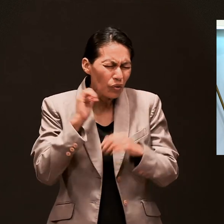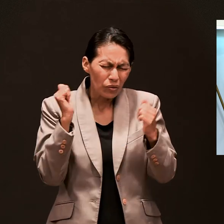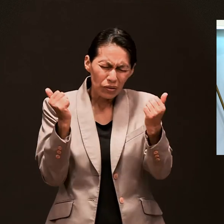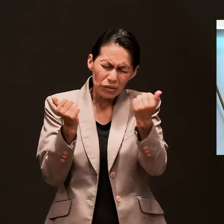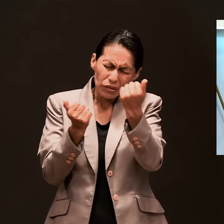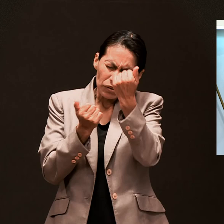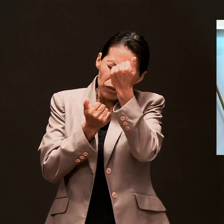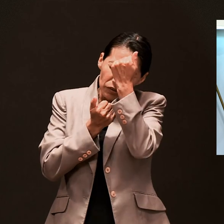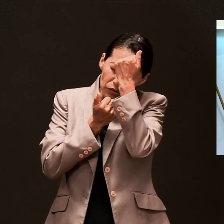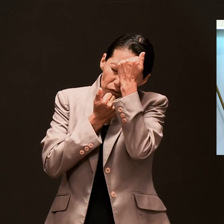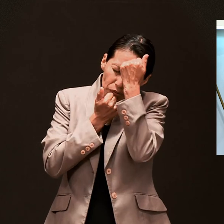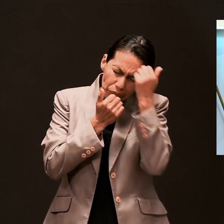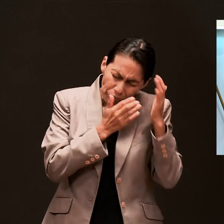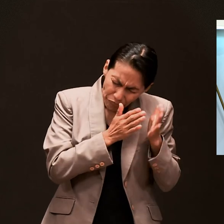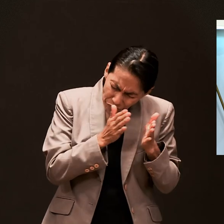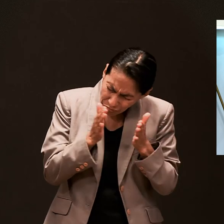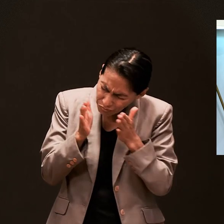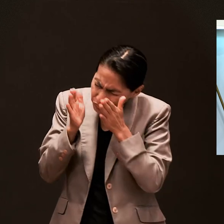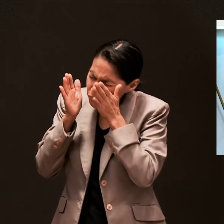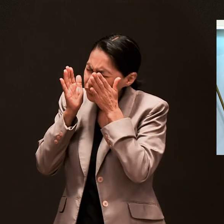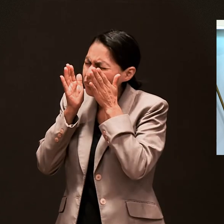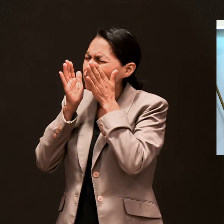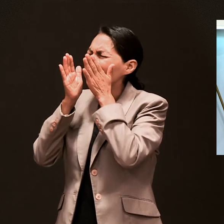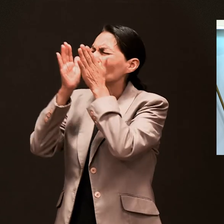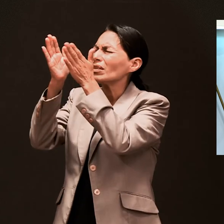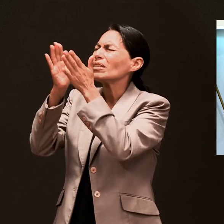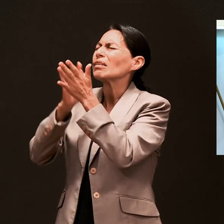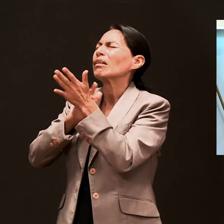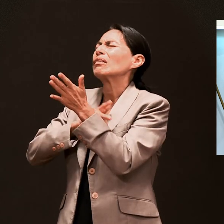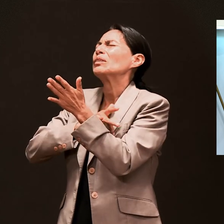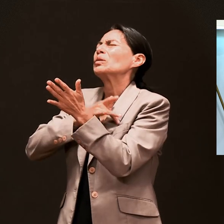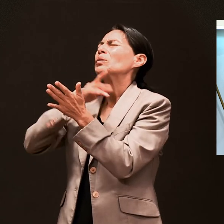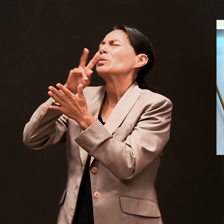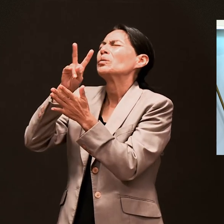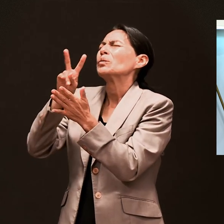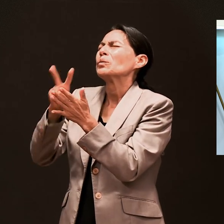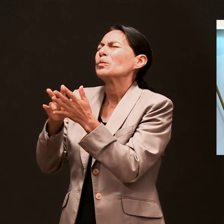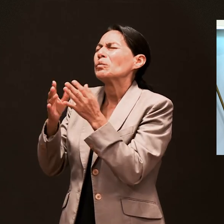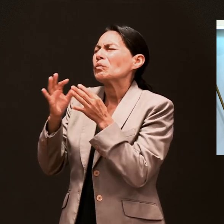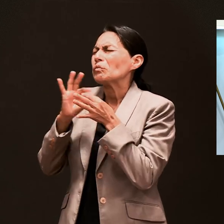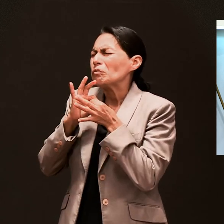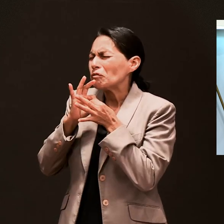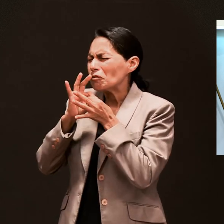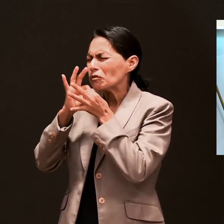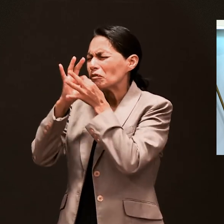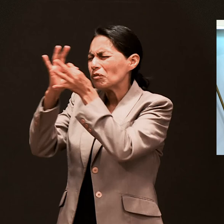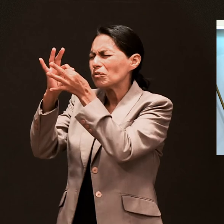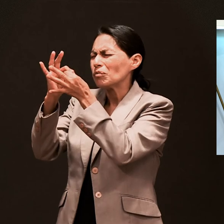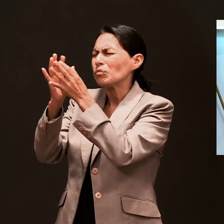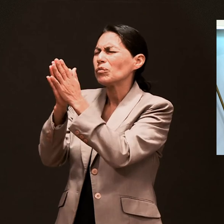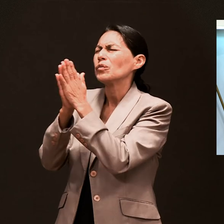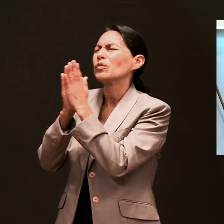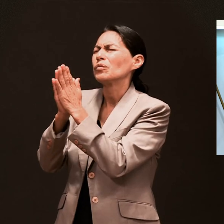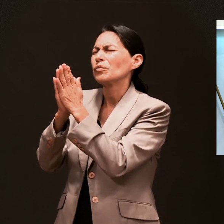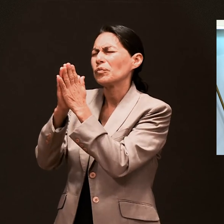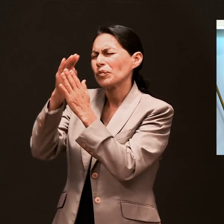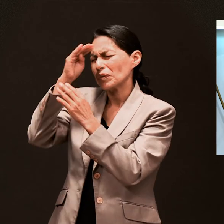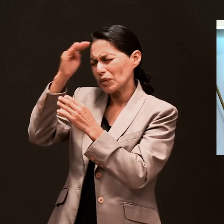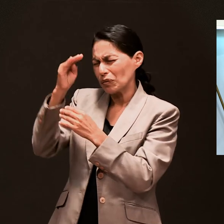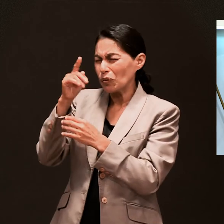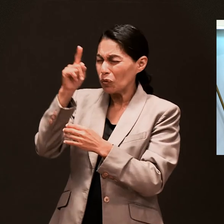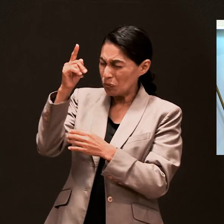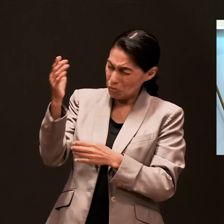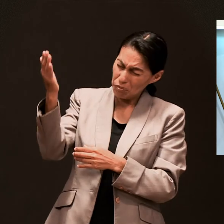que todos procedamos al arrepentimiento y nos volvamos De corazón a ti señor